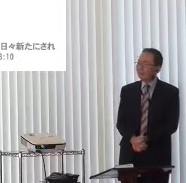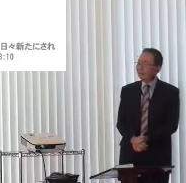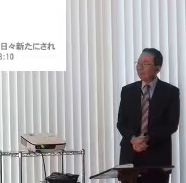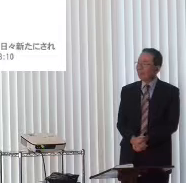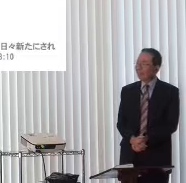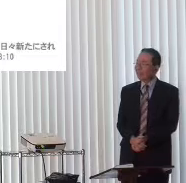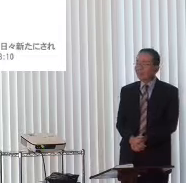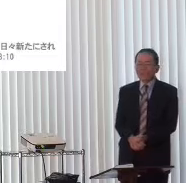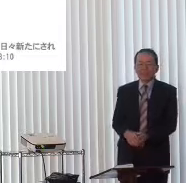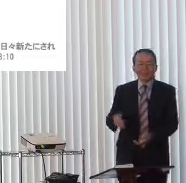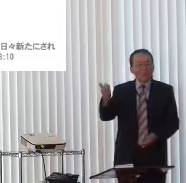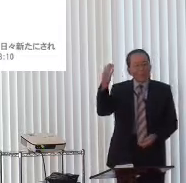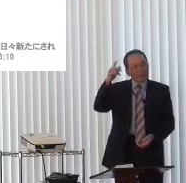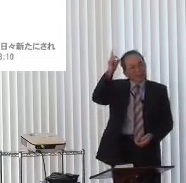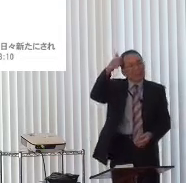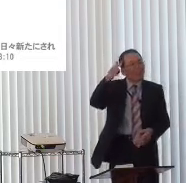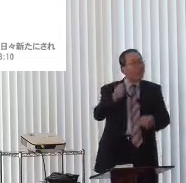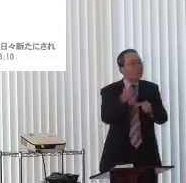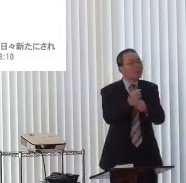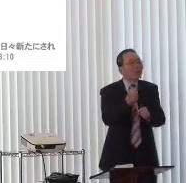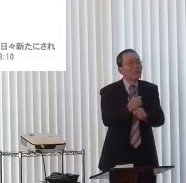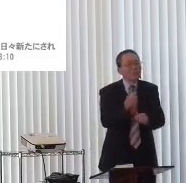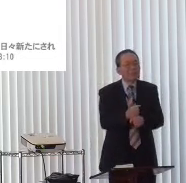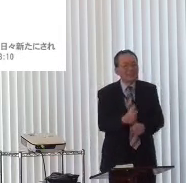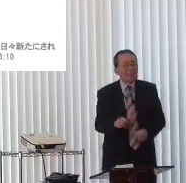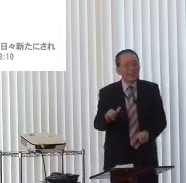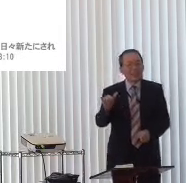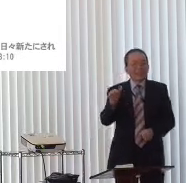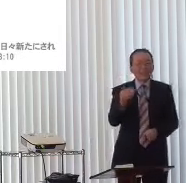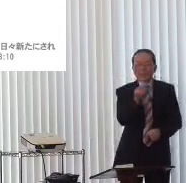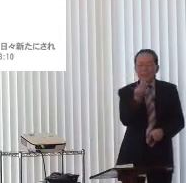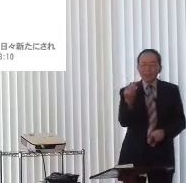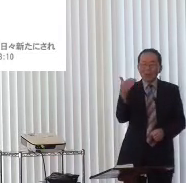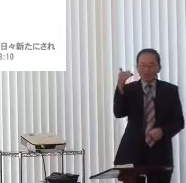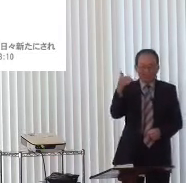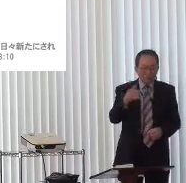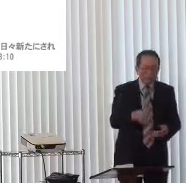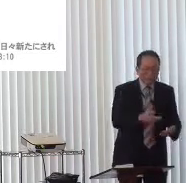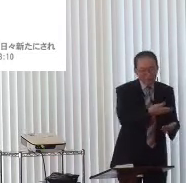ヤボクの私というところでですね、ヤコブとヤボクの私、ちょっと分かりにくいですが、この